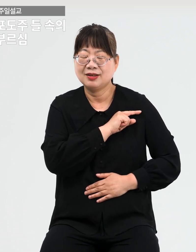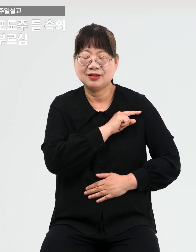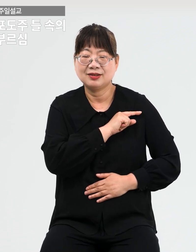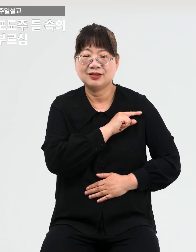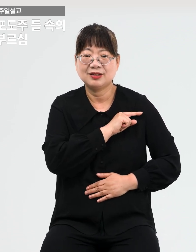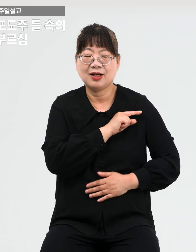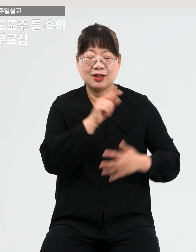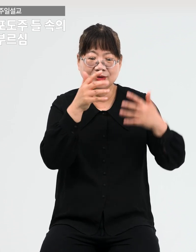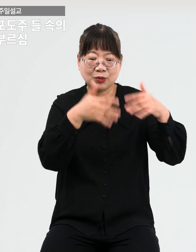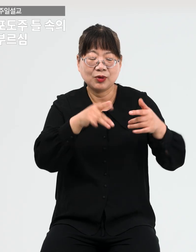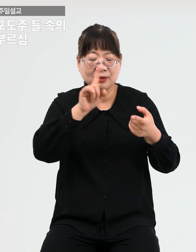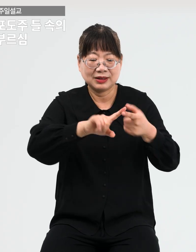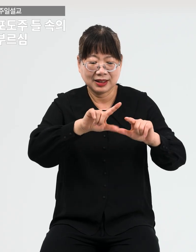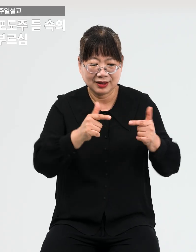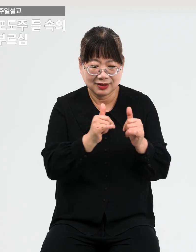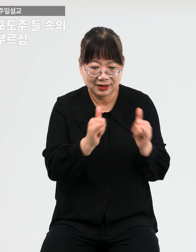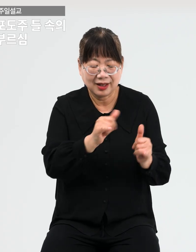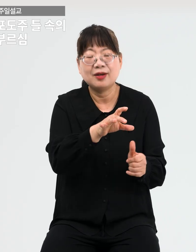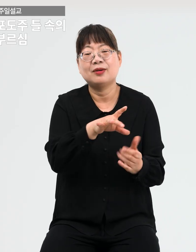부적격자를 선택하십니다.